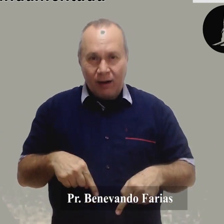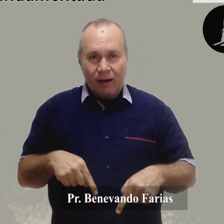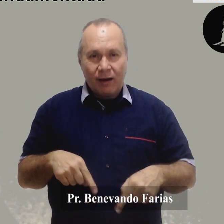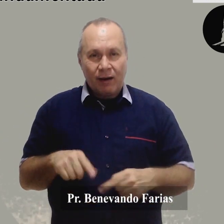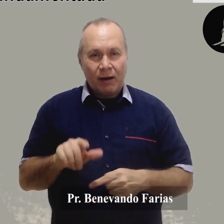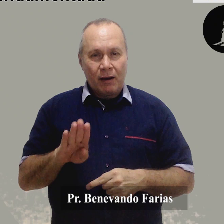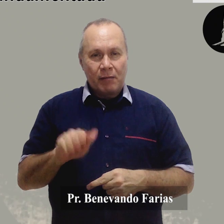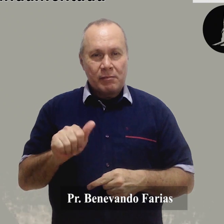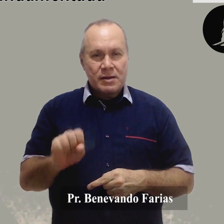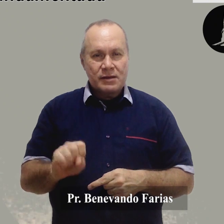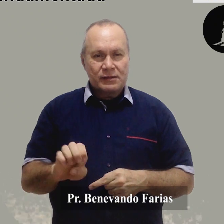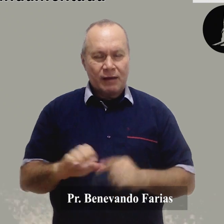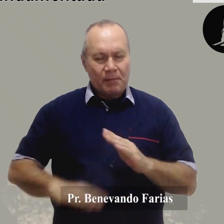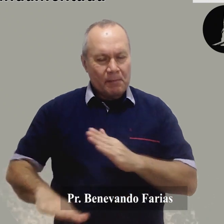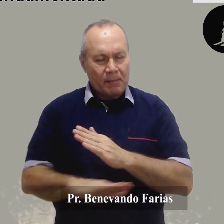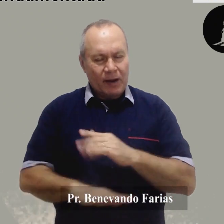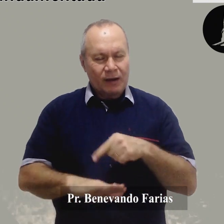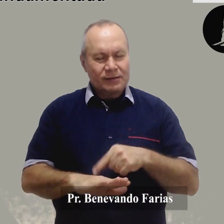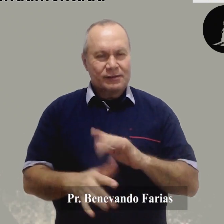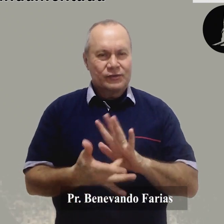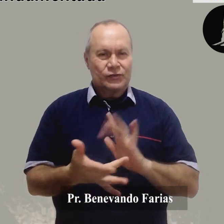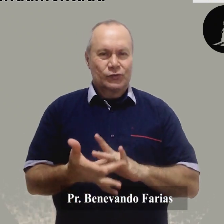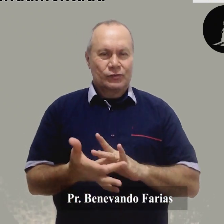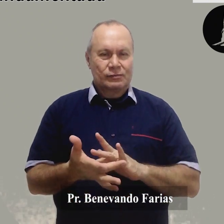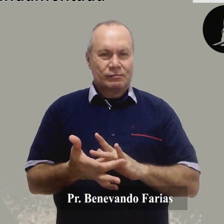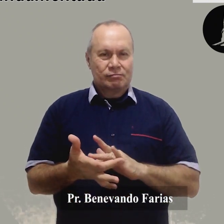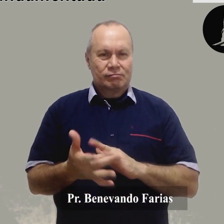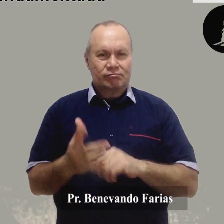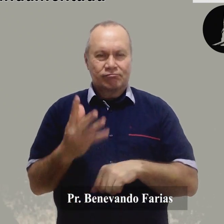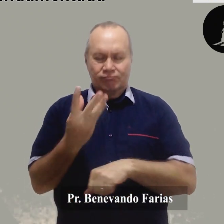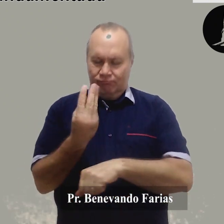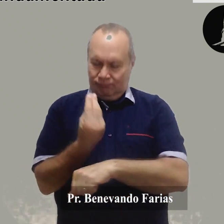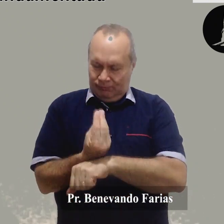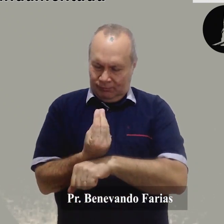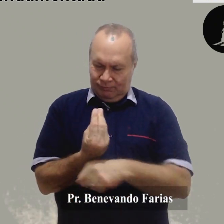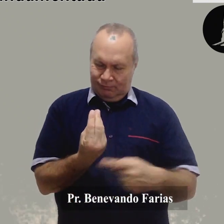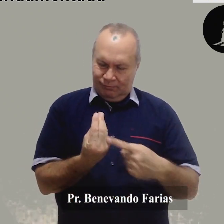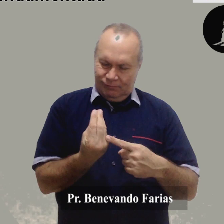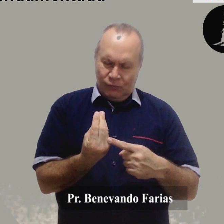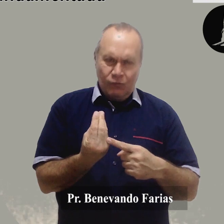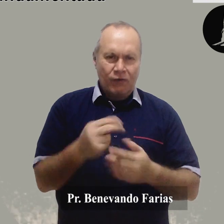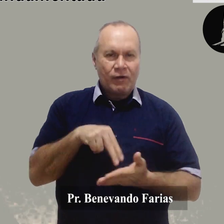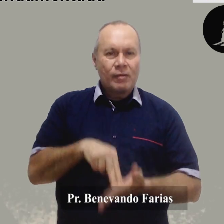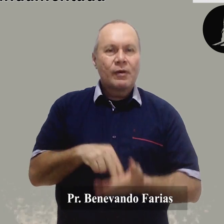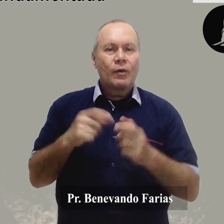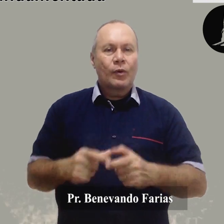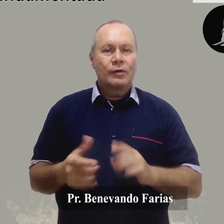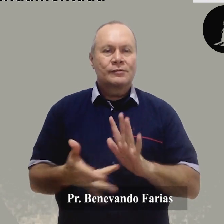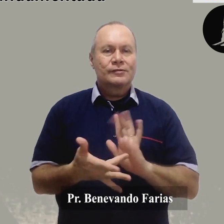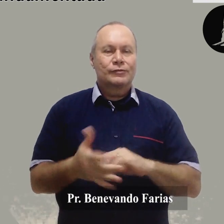Ele mesmo é o fundamento, Ele mesmo é o alicerce da sua